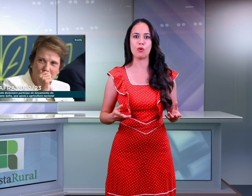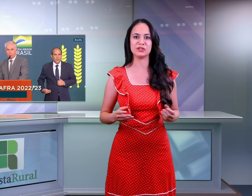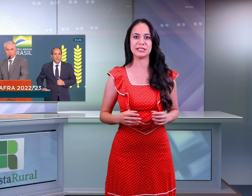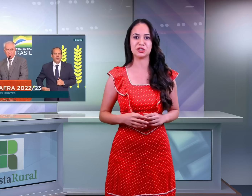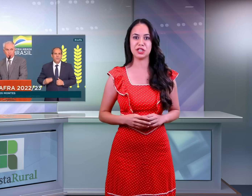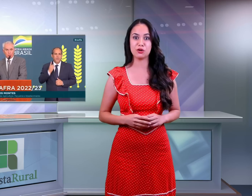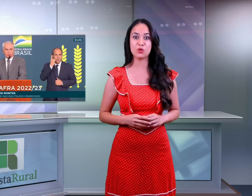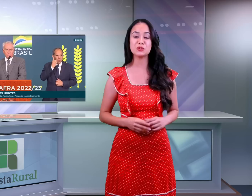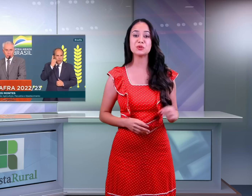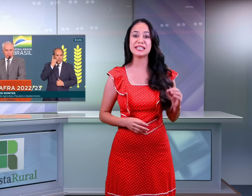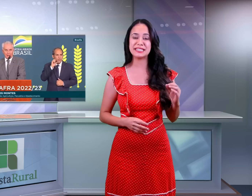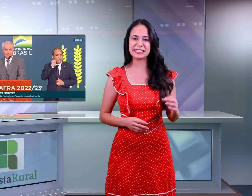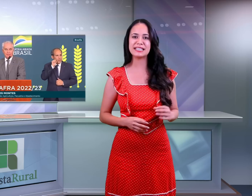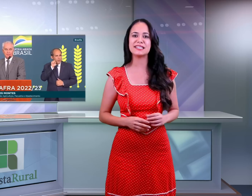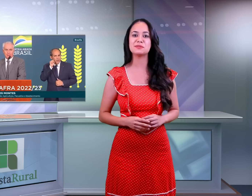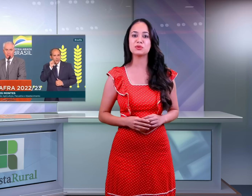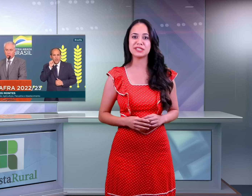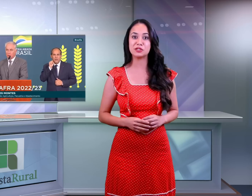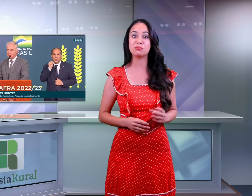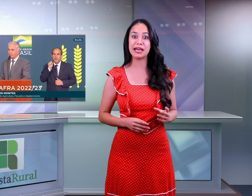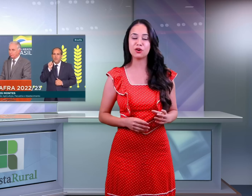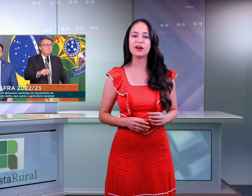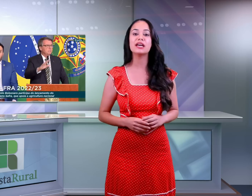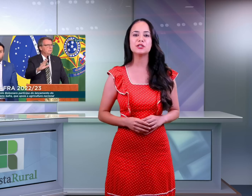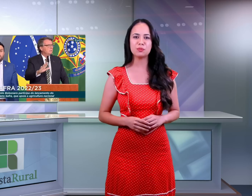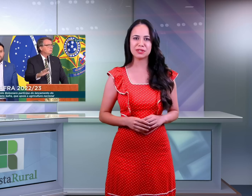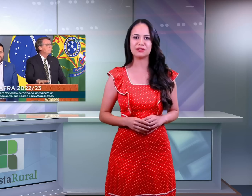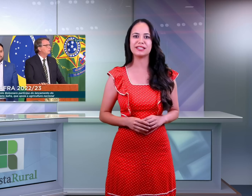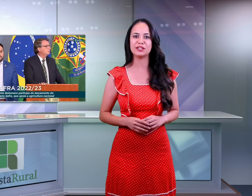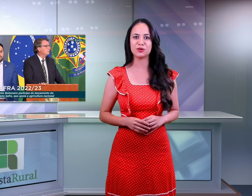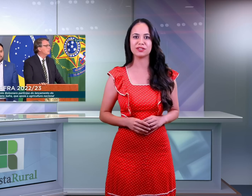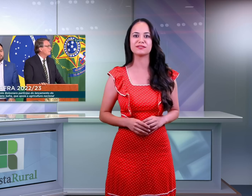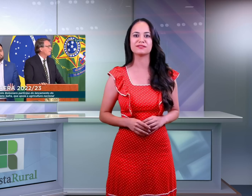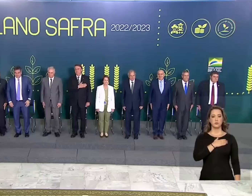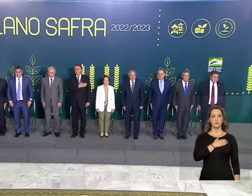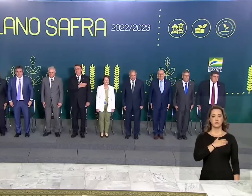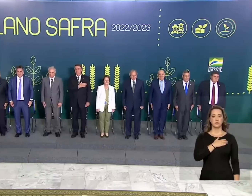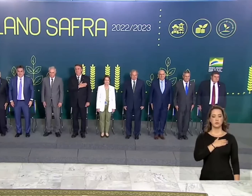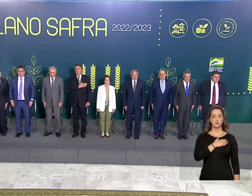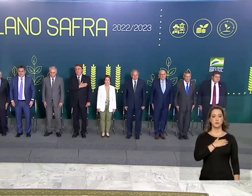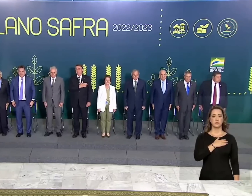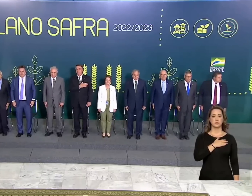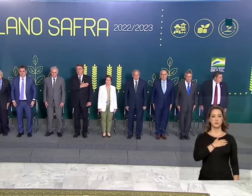2022-2023. O montante de recursos é 36% maior que o plano anterior.